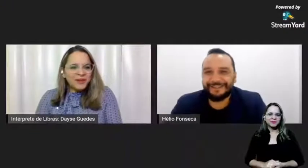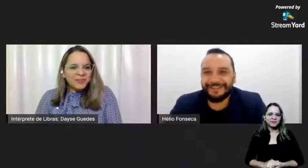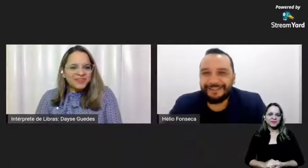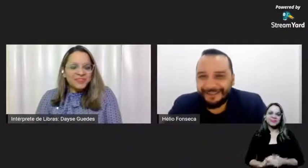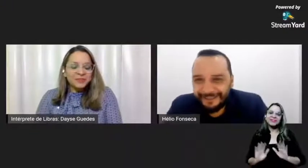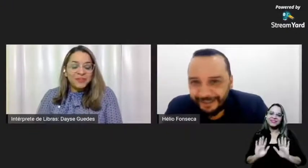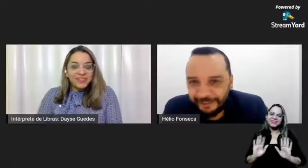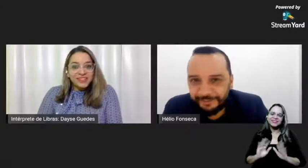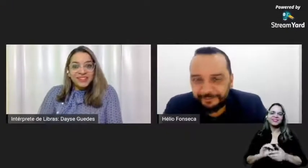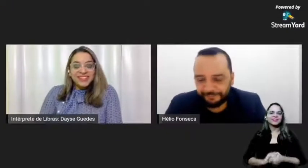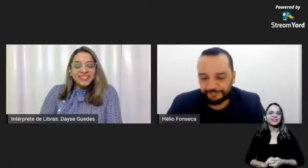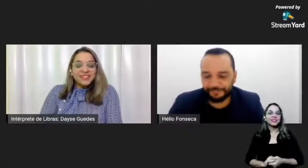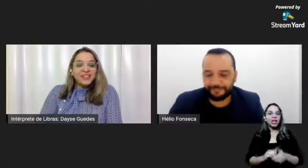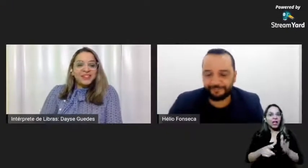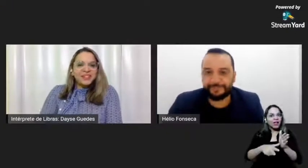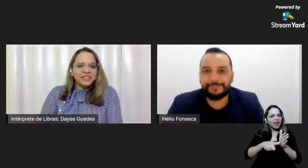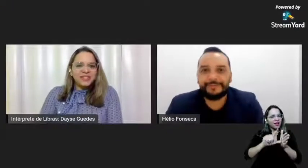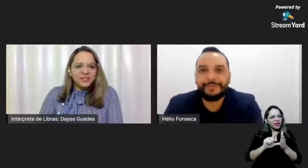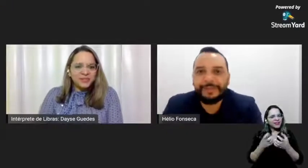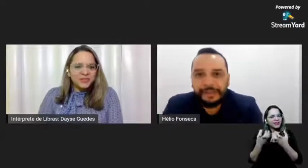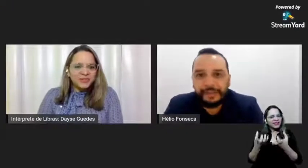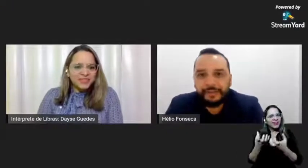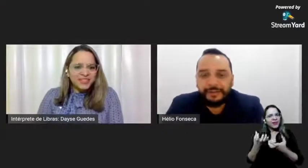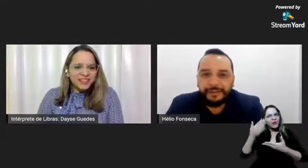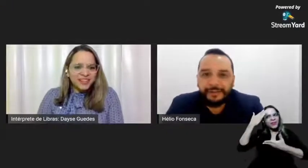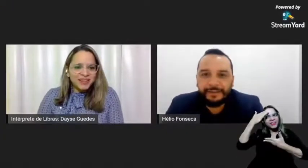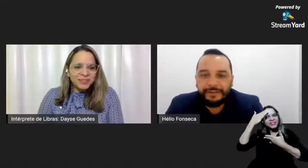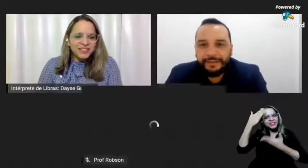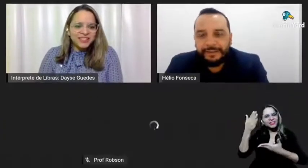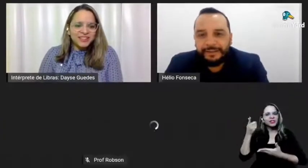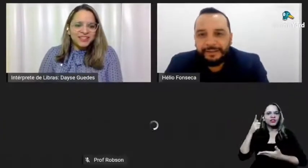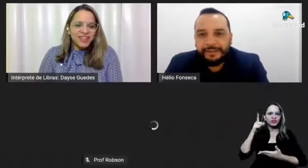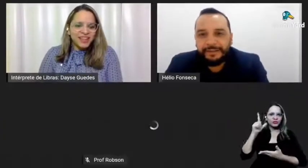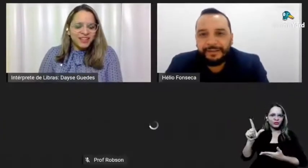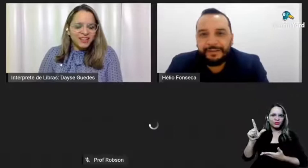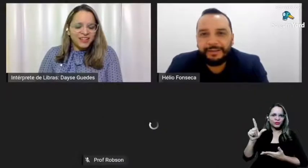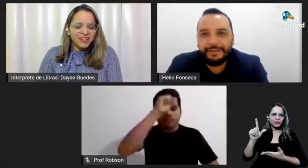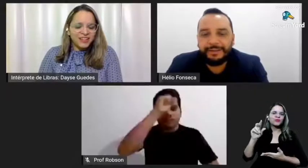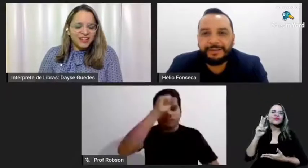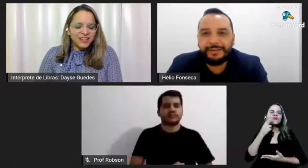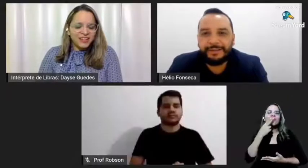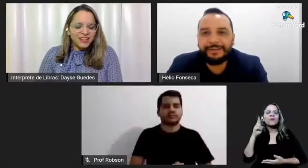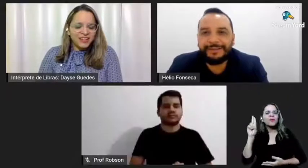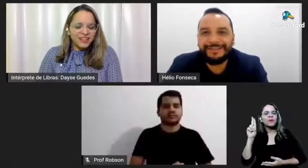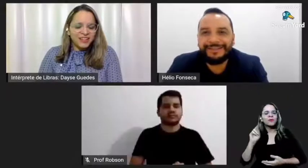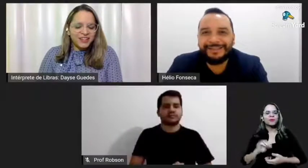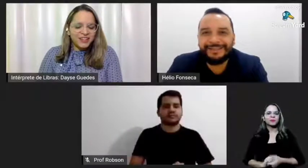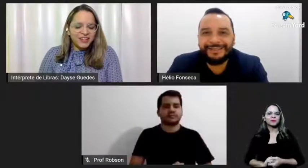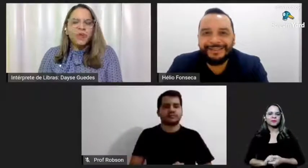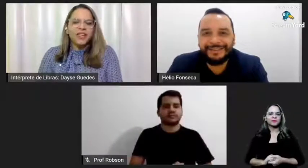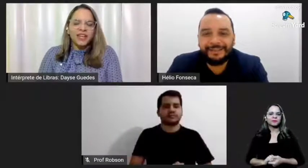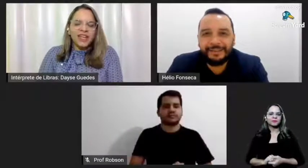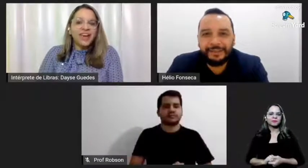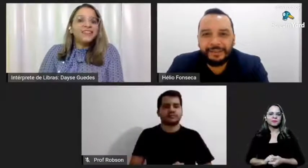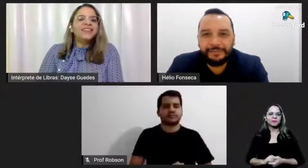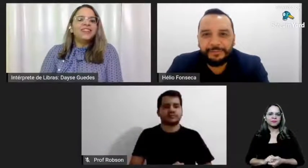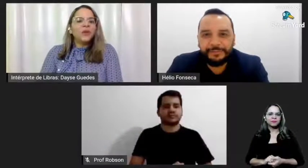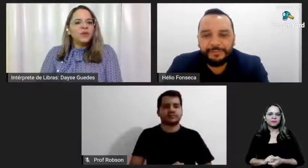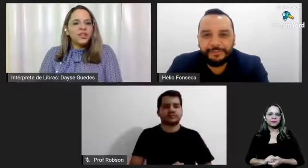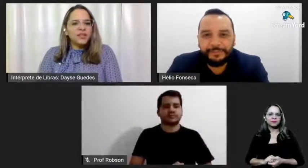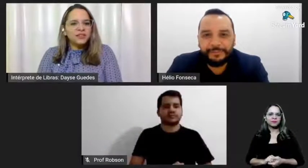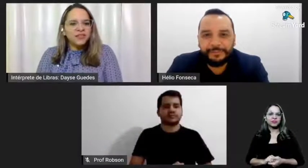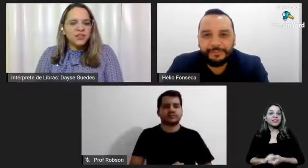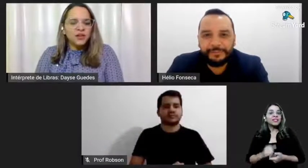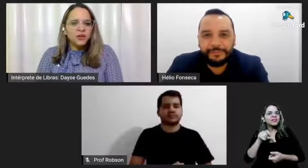Bom, pessoal, antes eu quero agradecer mais uma vez a presença de Hélio. Para quem não conhece, ainda